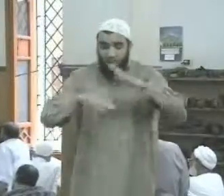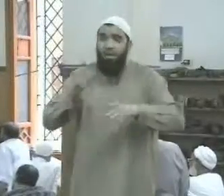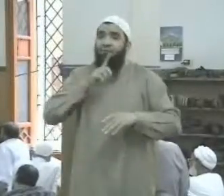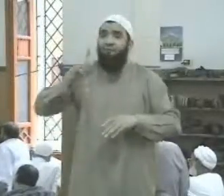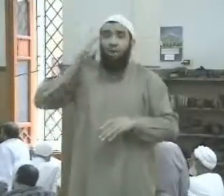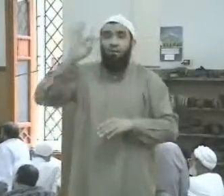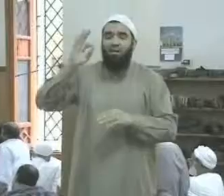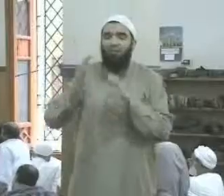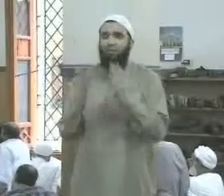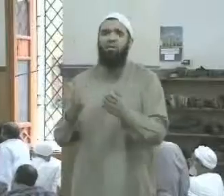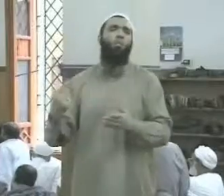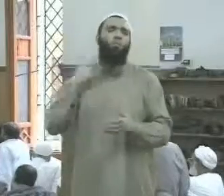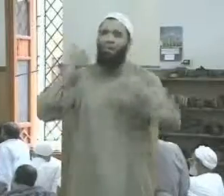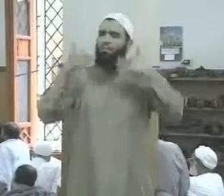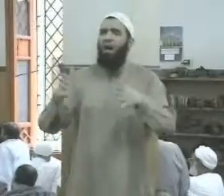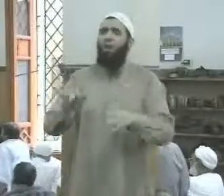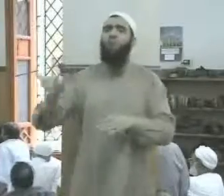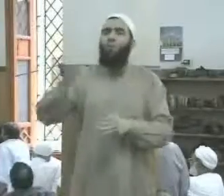التي تتعلق باهتمام الطفل وميوله